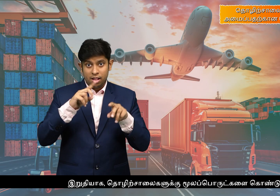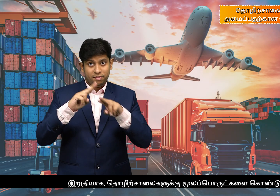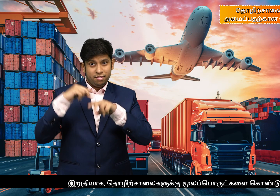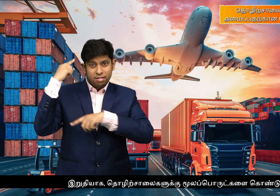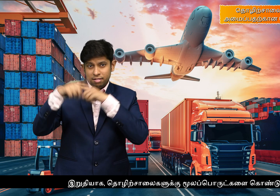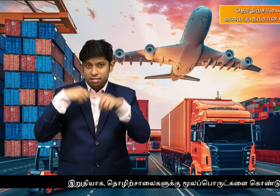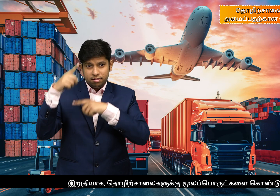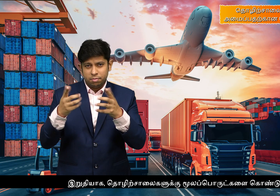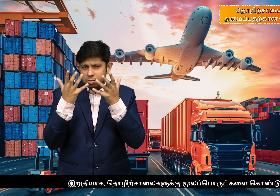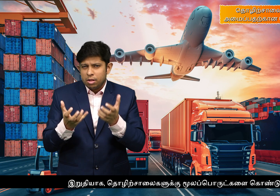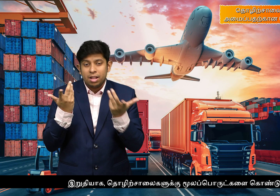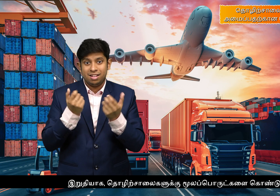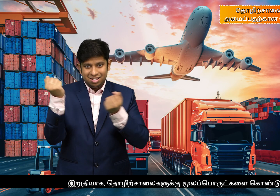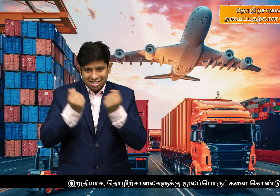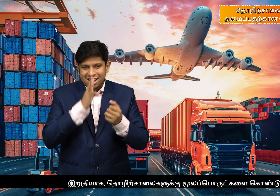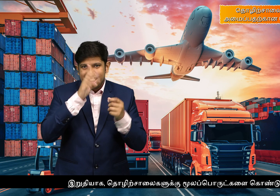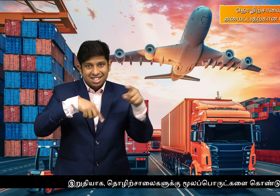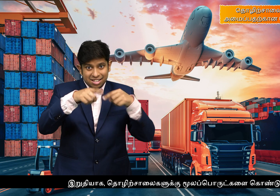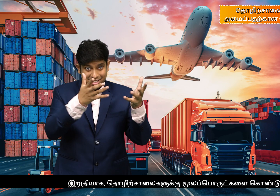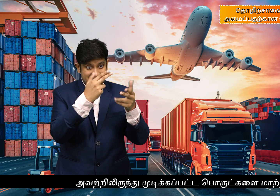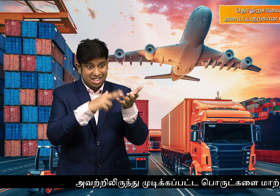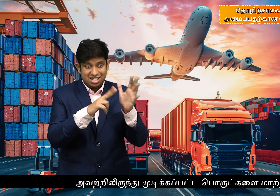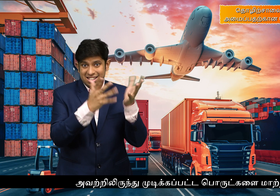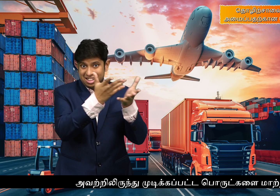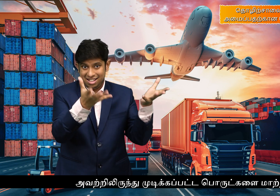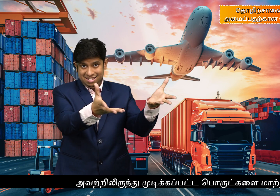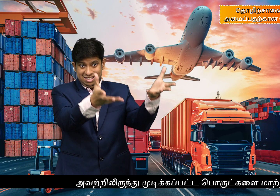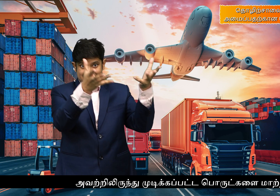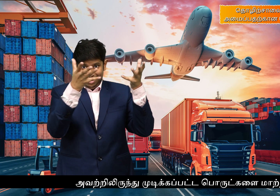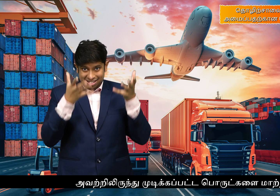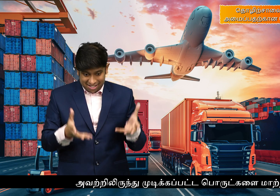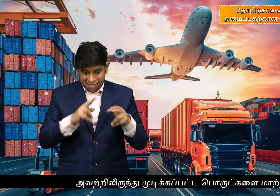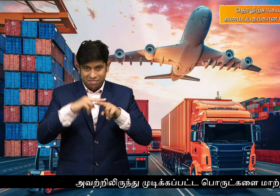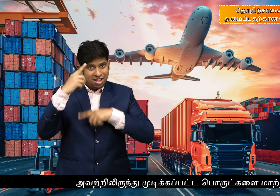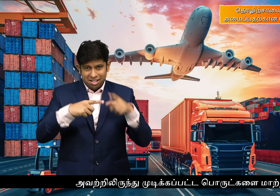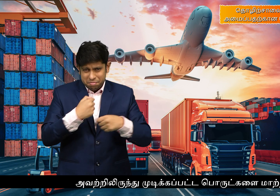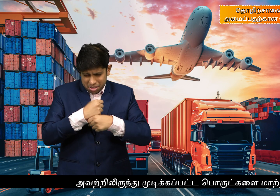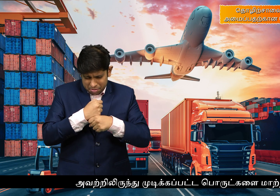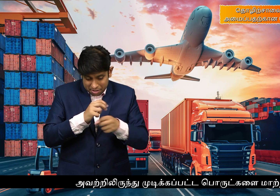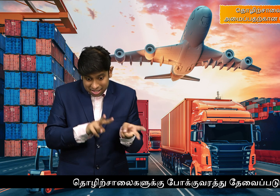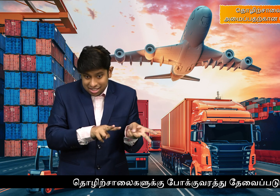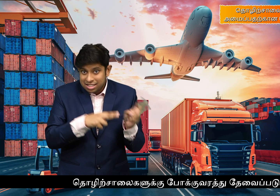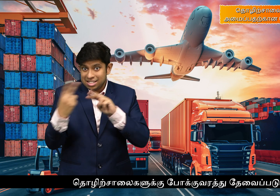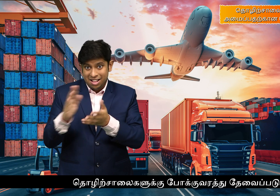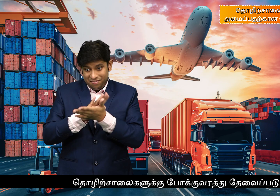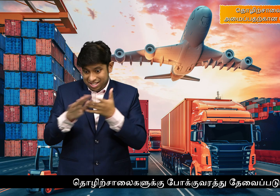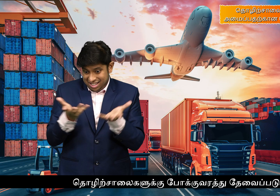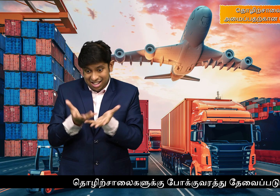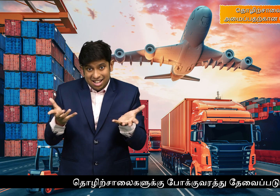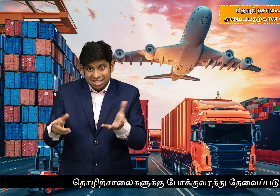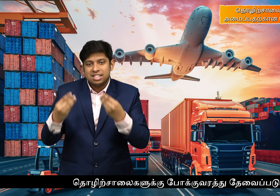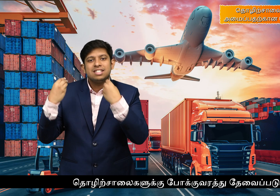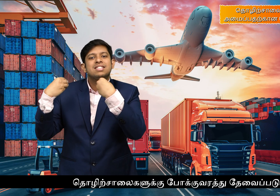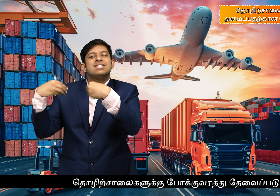இறுதியாக தொழிற்சாலைக்கு மூலப்பொருட்களை கொண்டு வரவும் அவற்றிலிருந்து முடிக்கப்பட்ட பொருட்களை மாற்றவும்